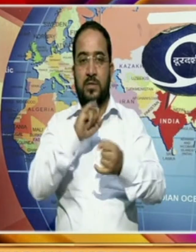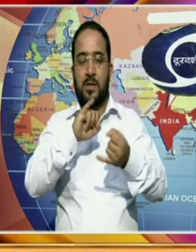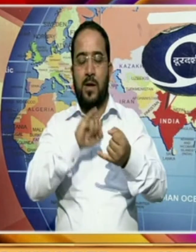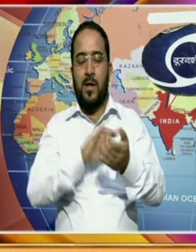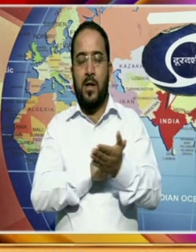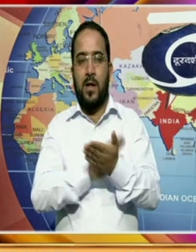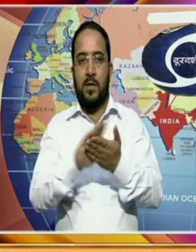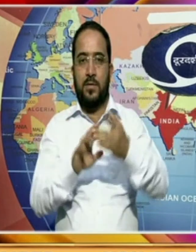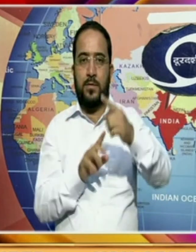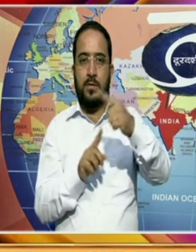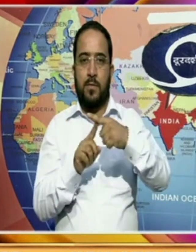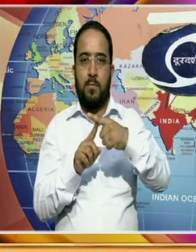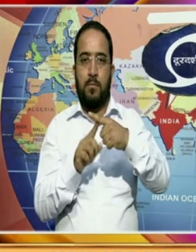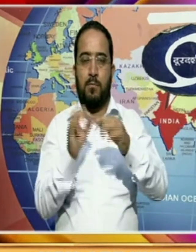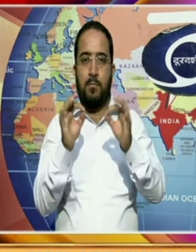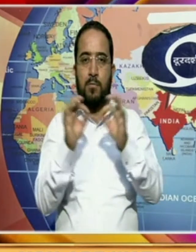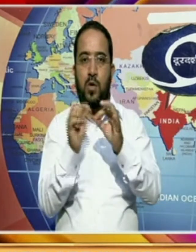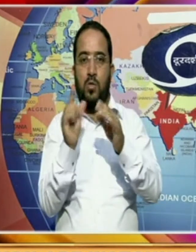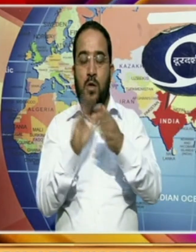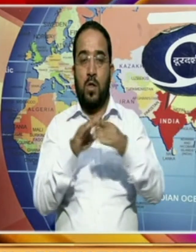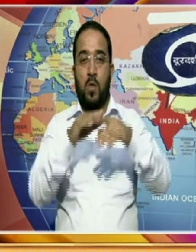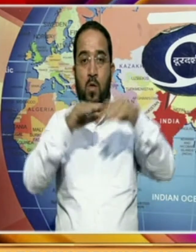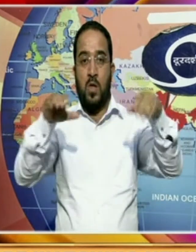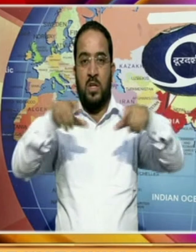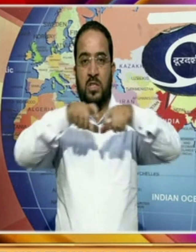अपने भट्ठों को रजिस्टर करें।